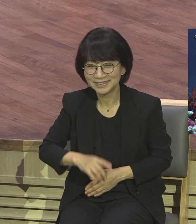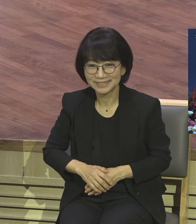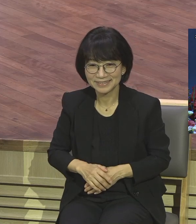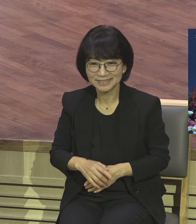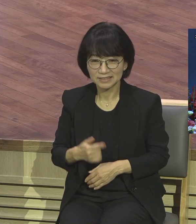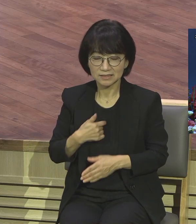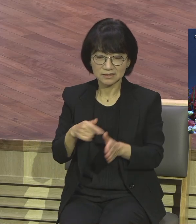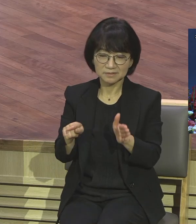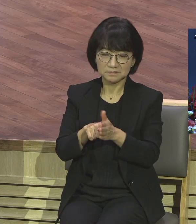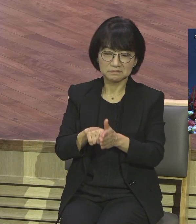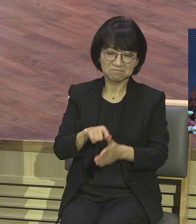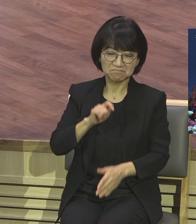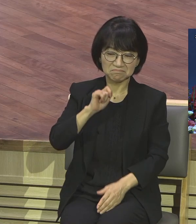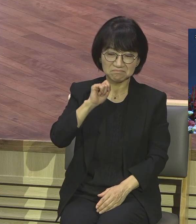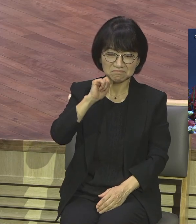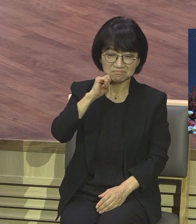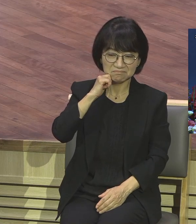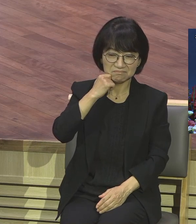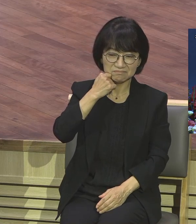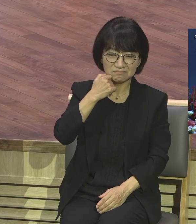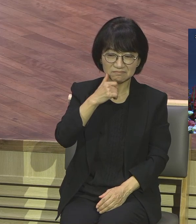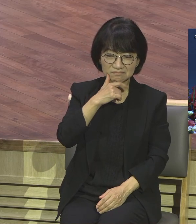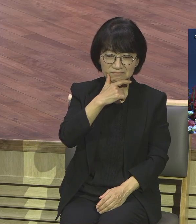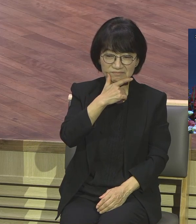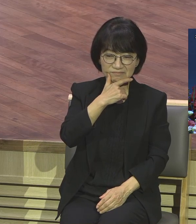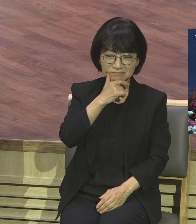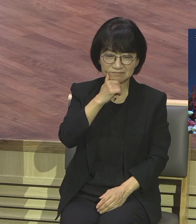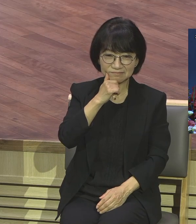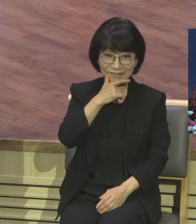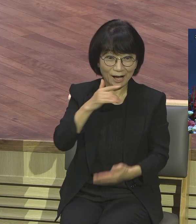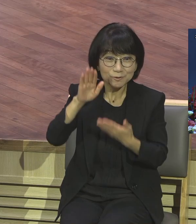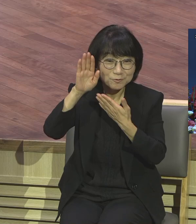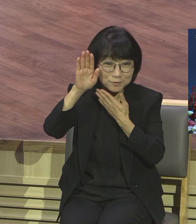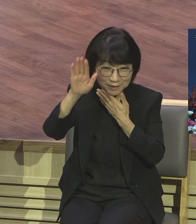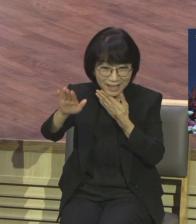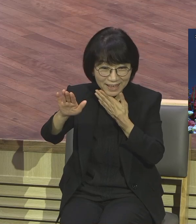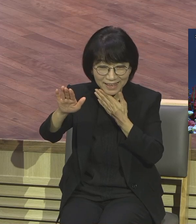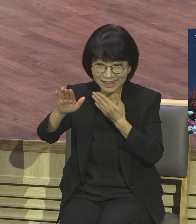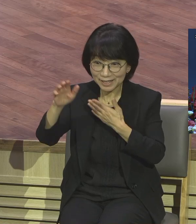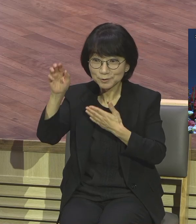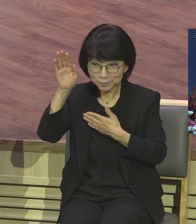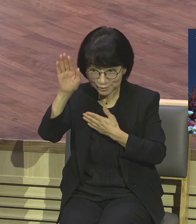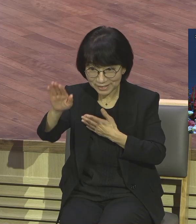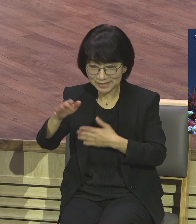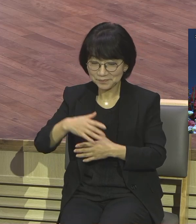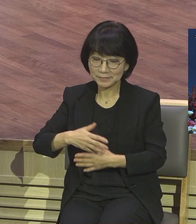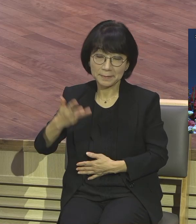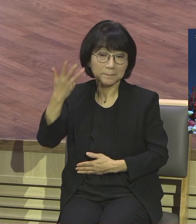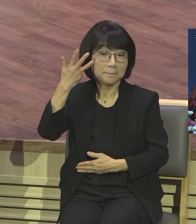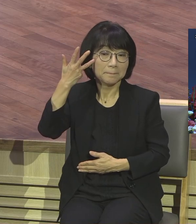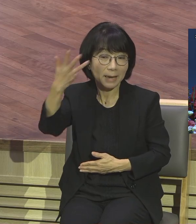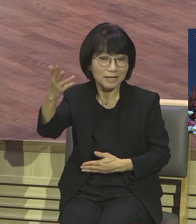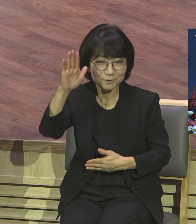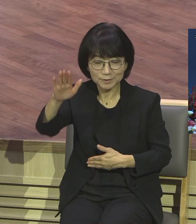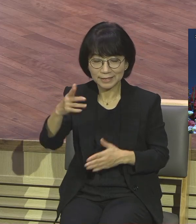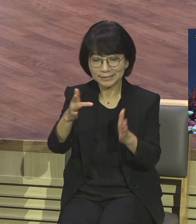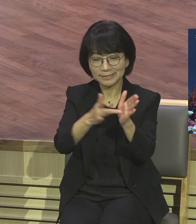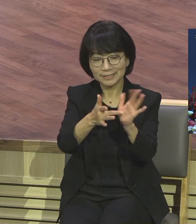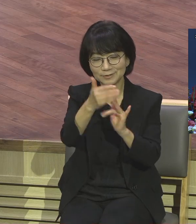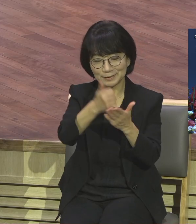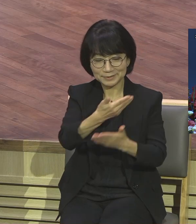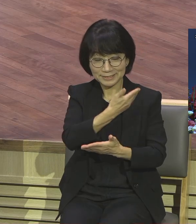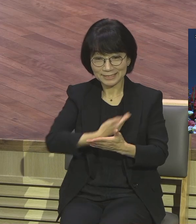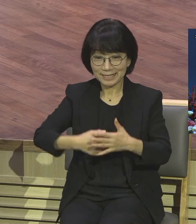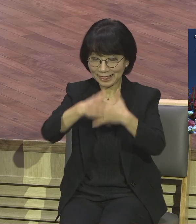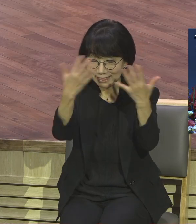못 믿겠다는 겁니다. 이 일이 있은 후 8일 후에 예수님의 제자들이 다